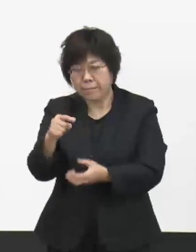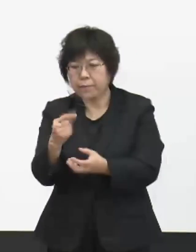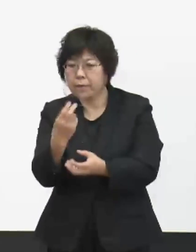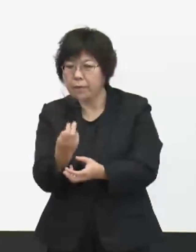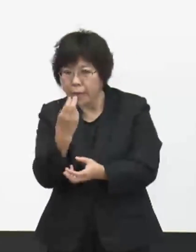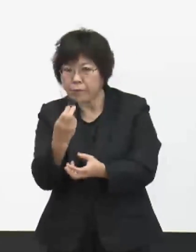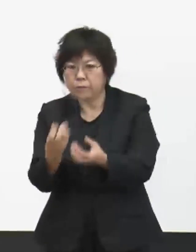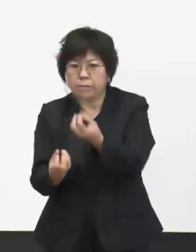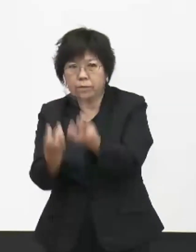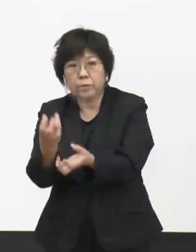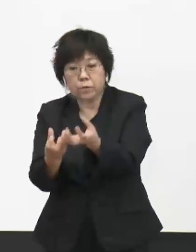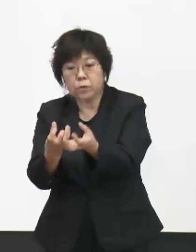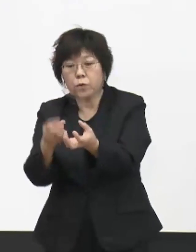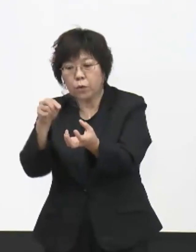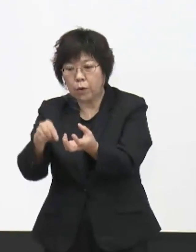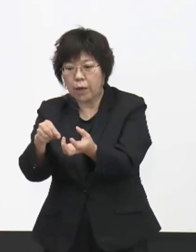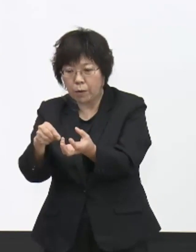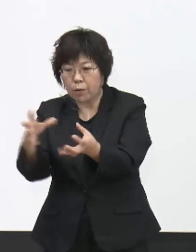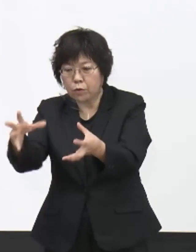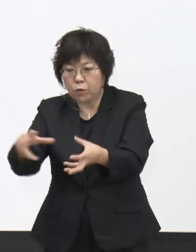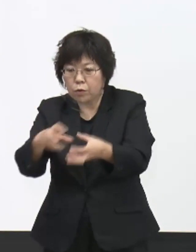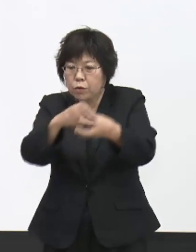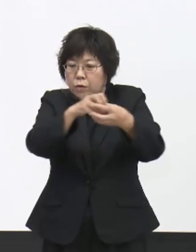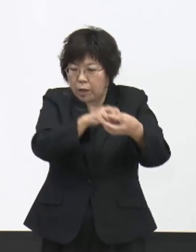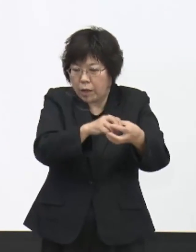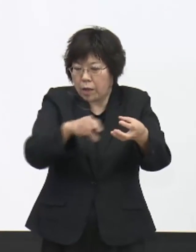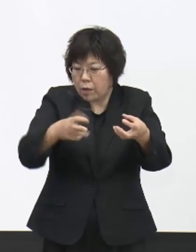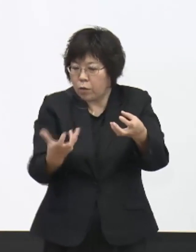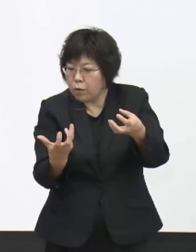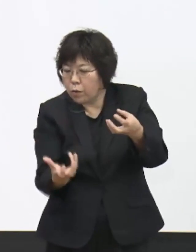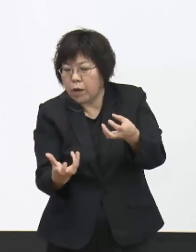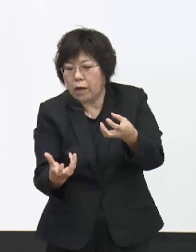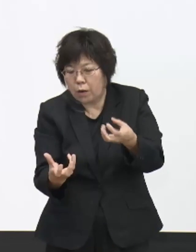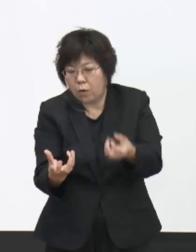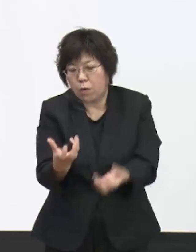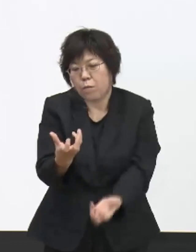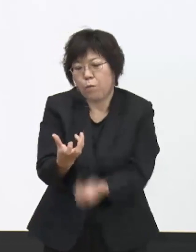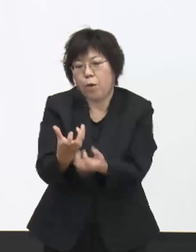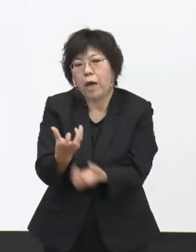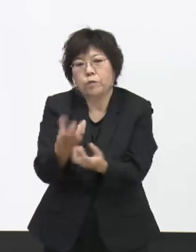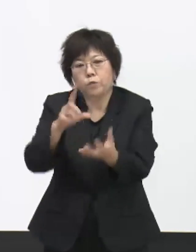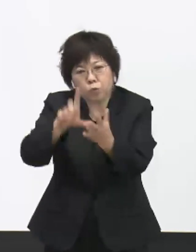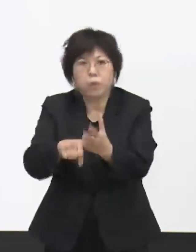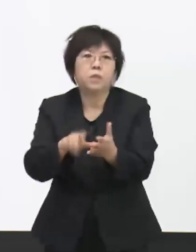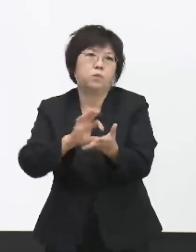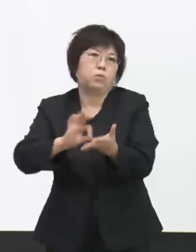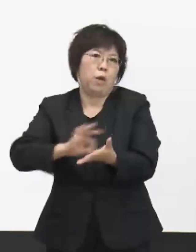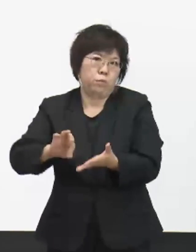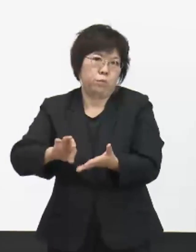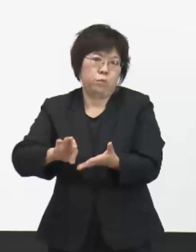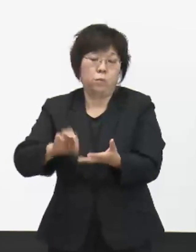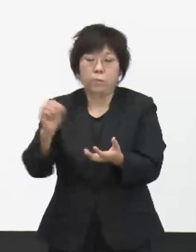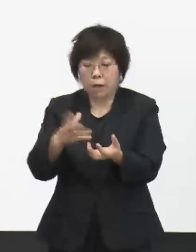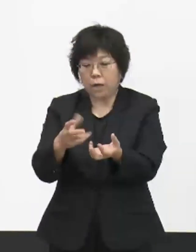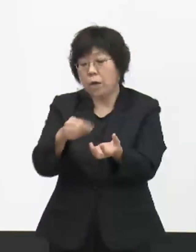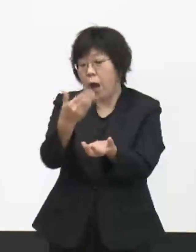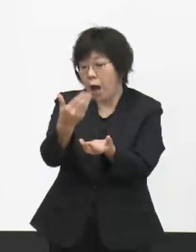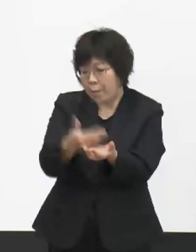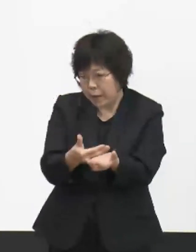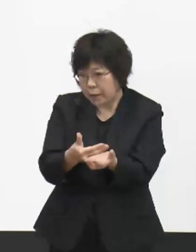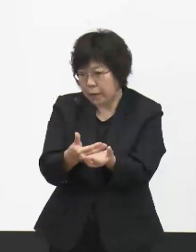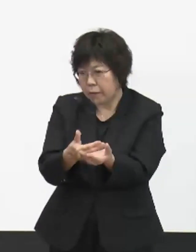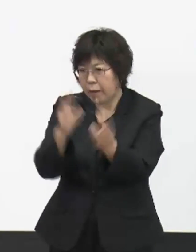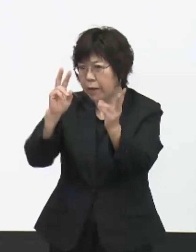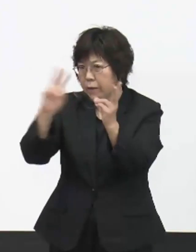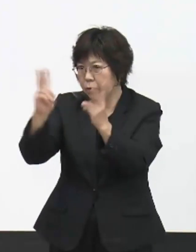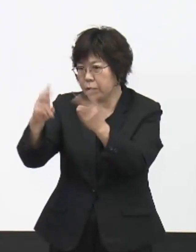汚泥の焼却に利用するとともに、民間事業者にこれを売却します。そしてこの売却